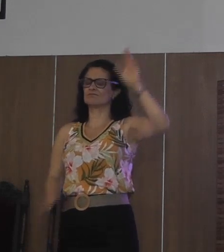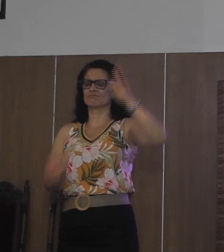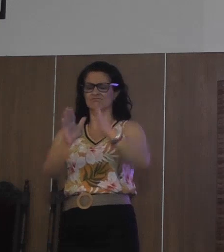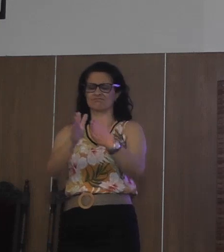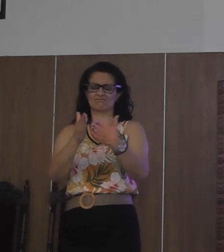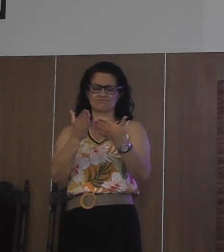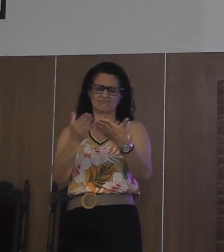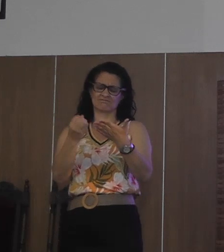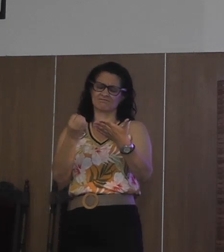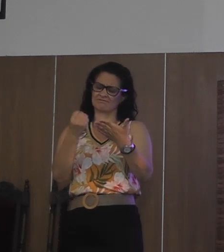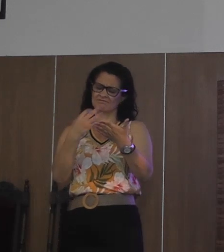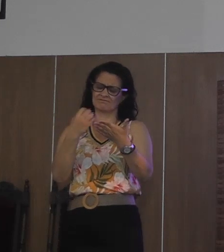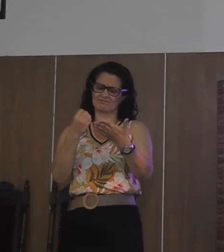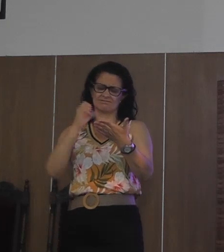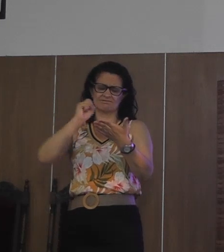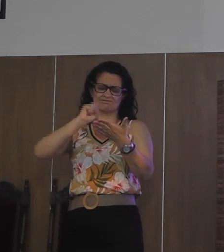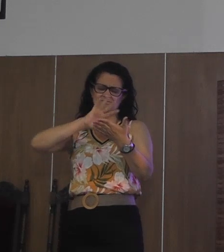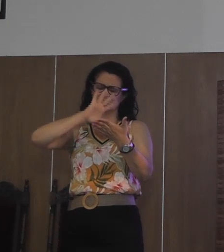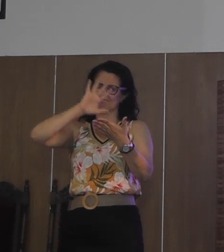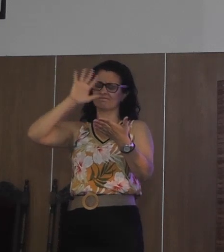clara.